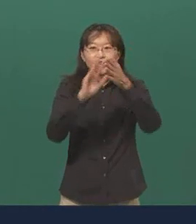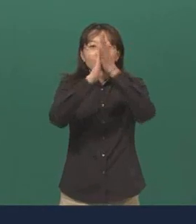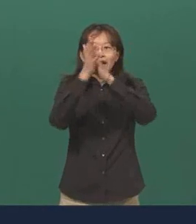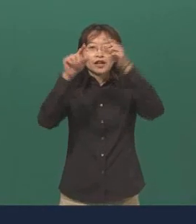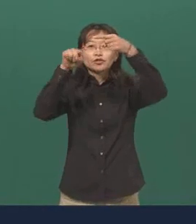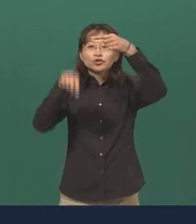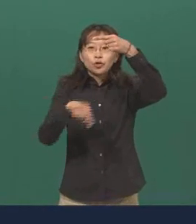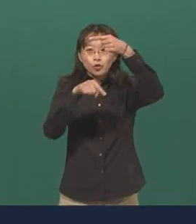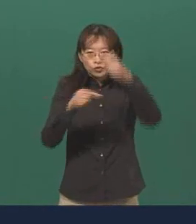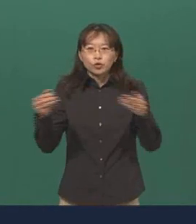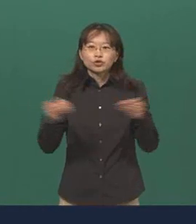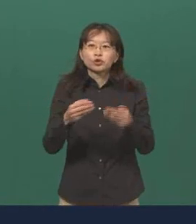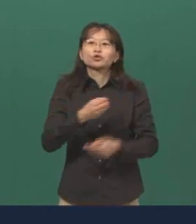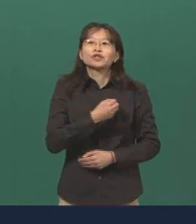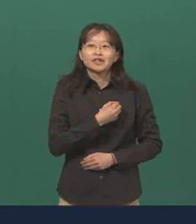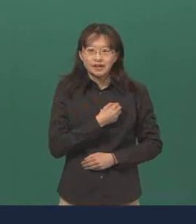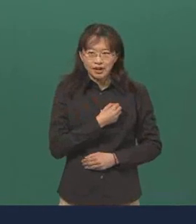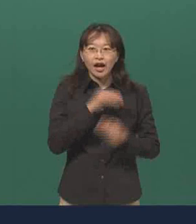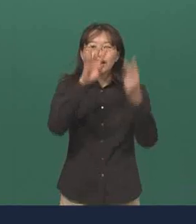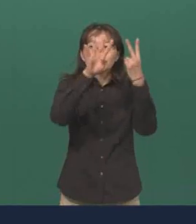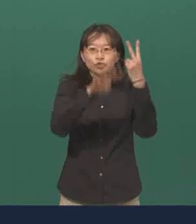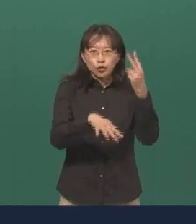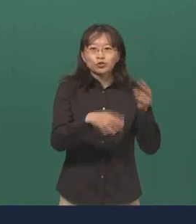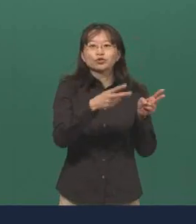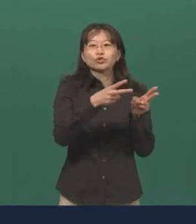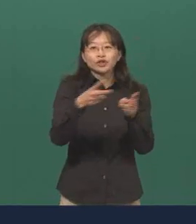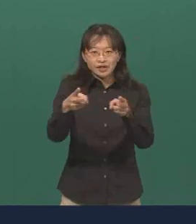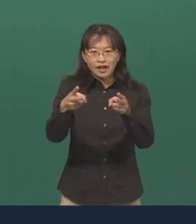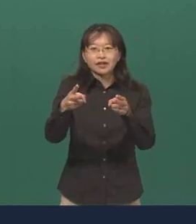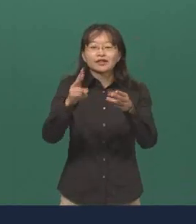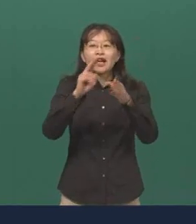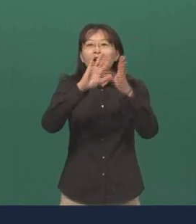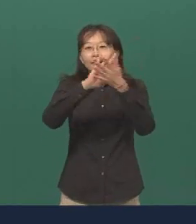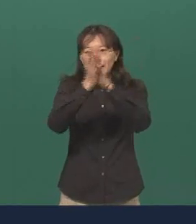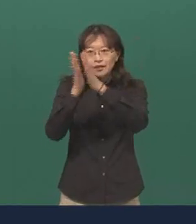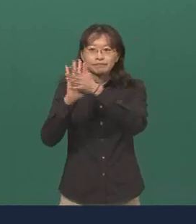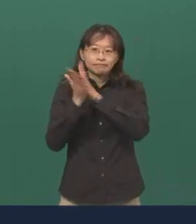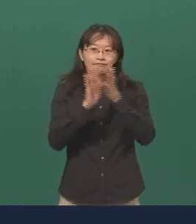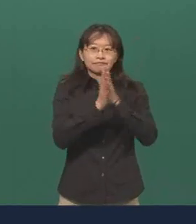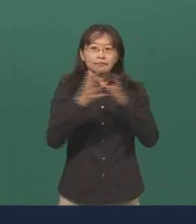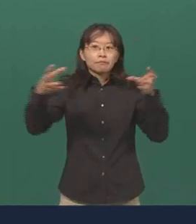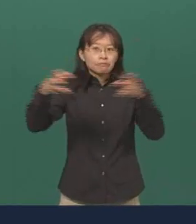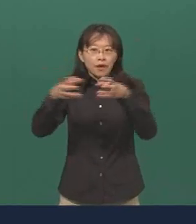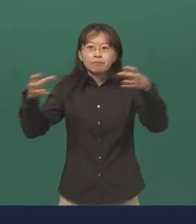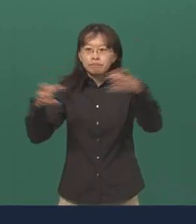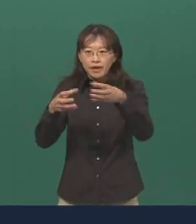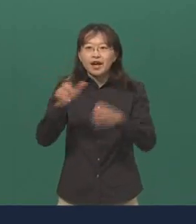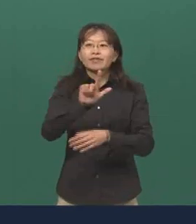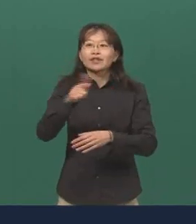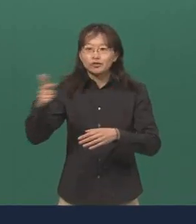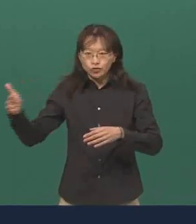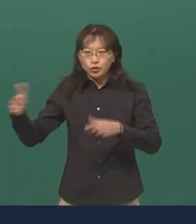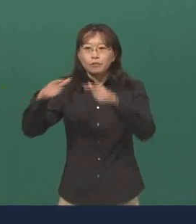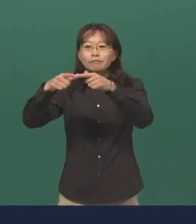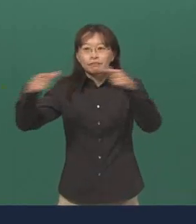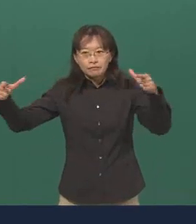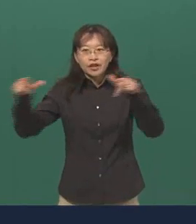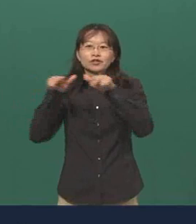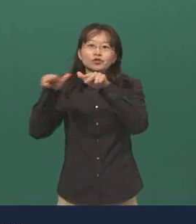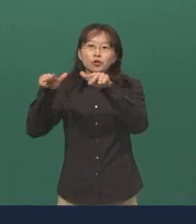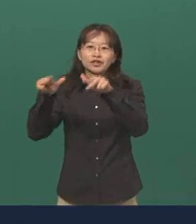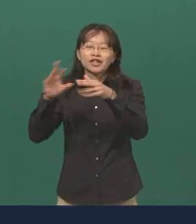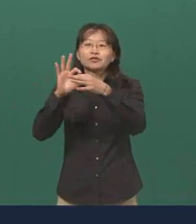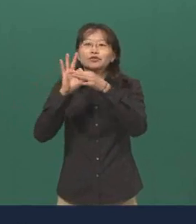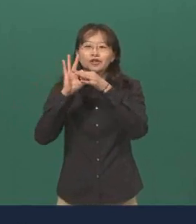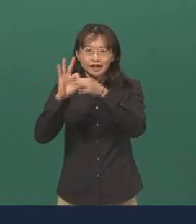2月27日、道州制など広域行政について県庁の